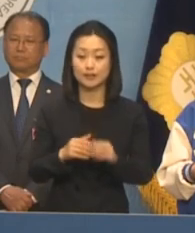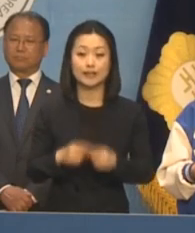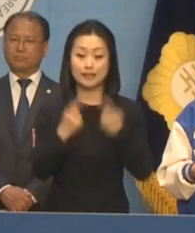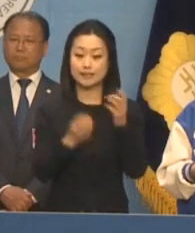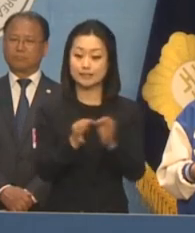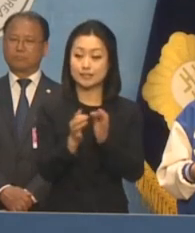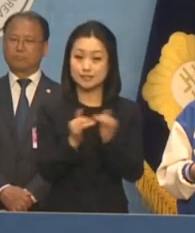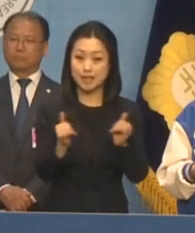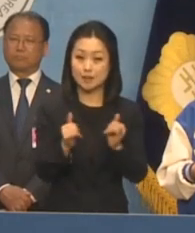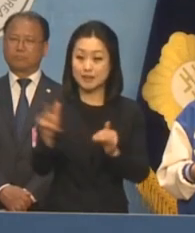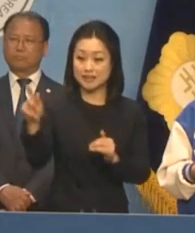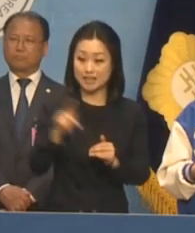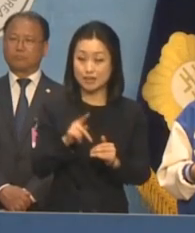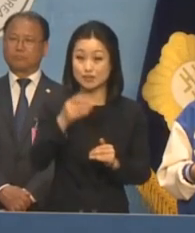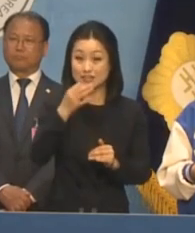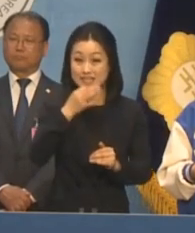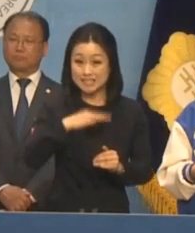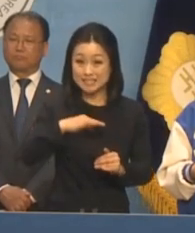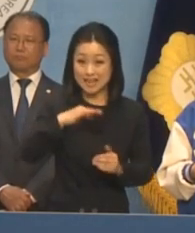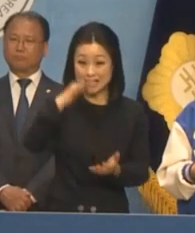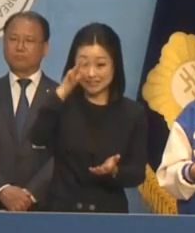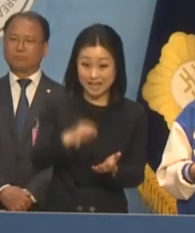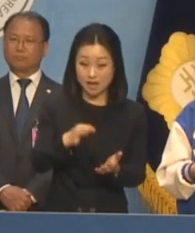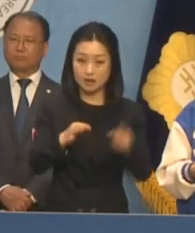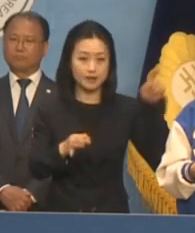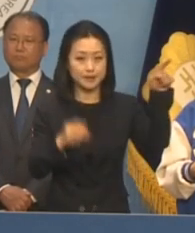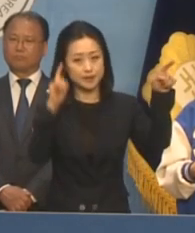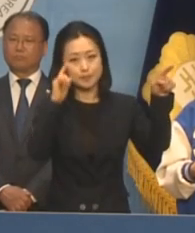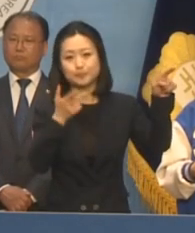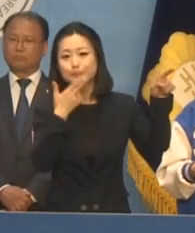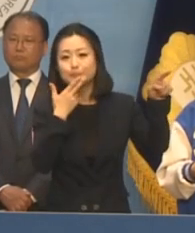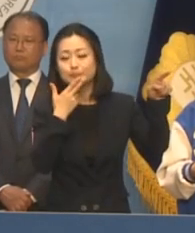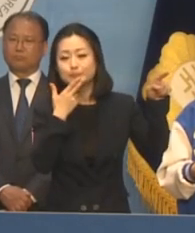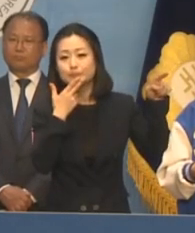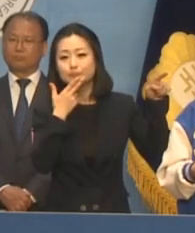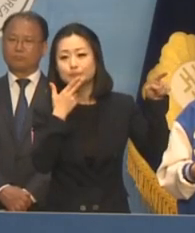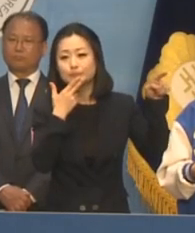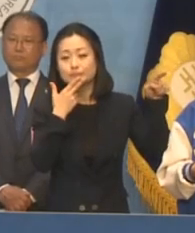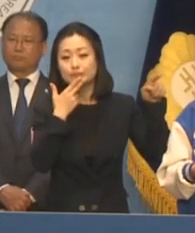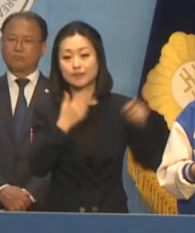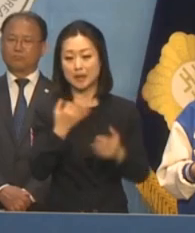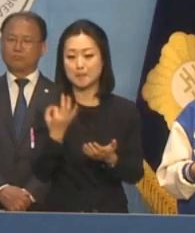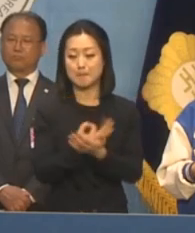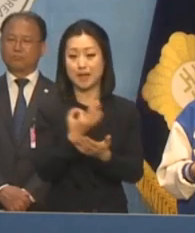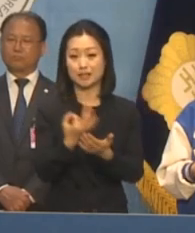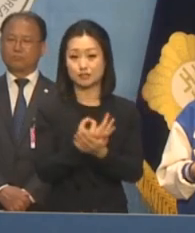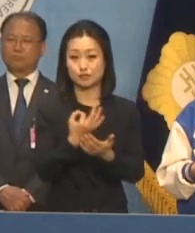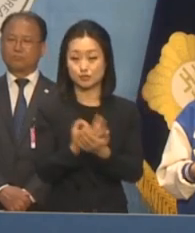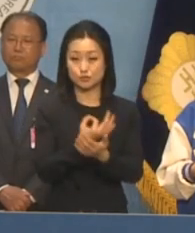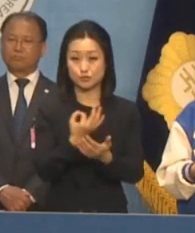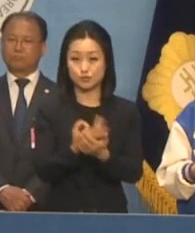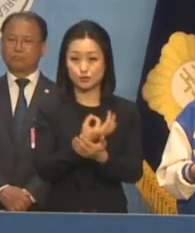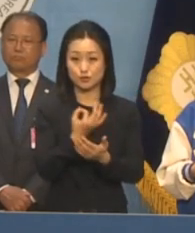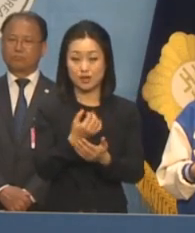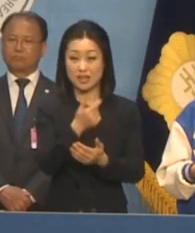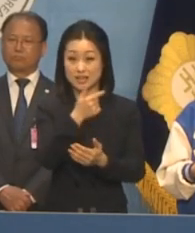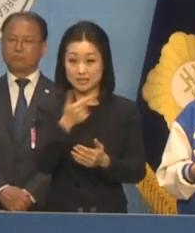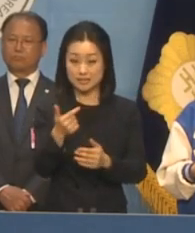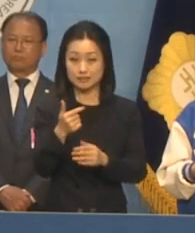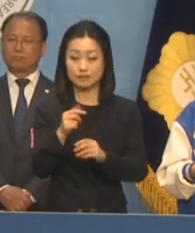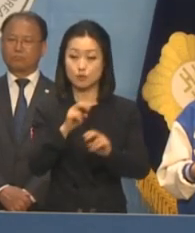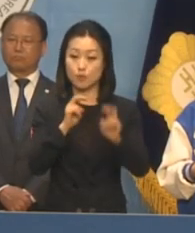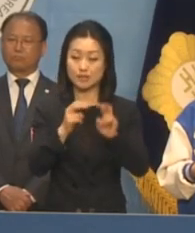대출 금리 인하 조치는 시도조차 하지 않고 있습니다 막강한 매출 효과가 입증된 지역화폐 사는 모조리 삭감해